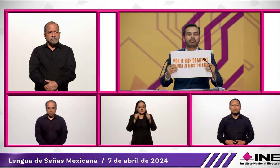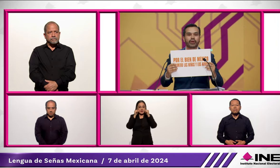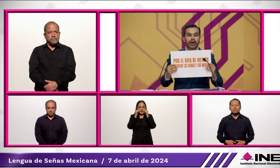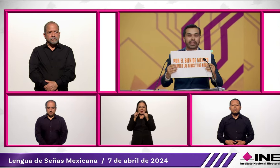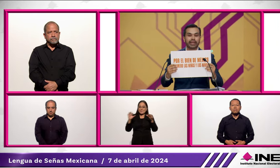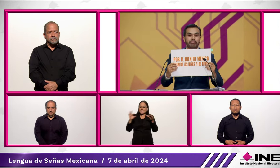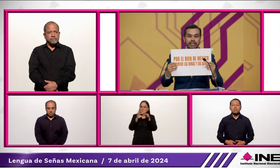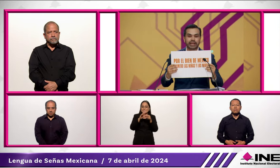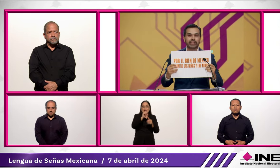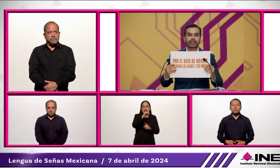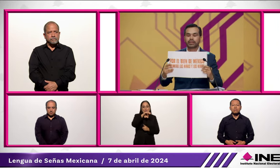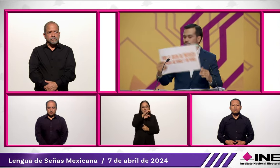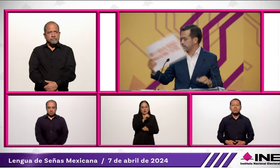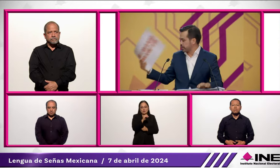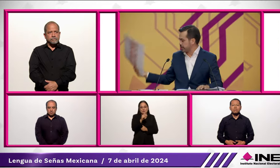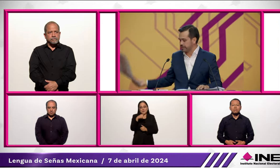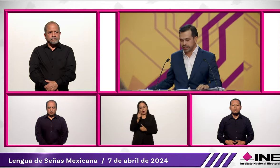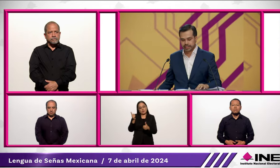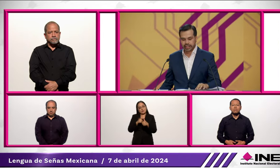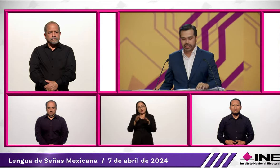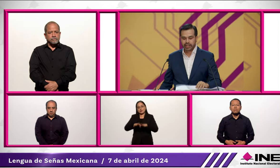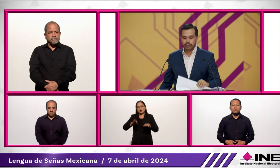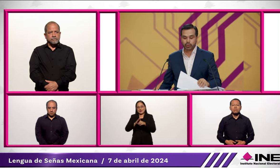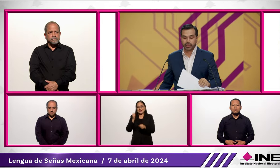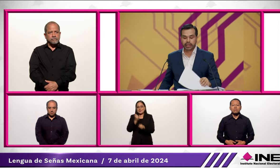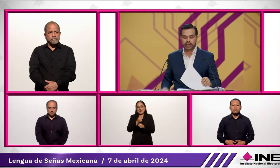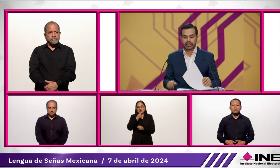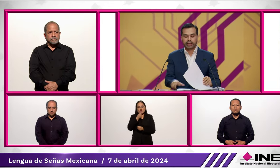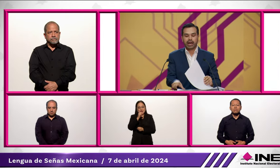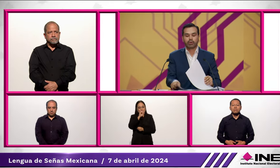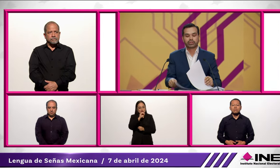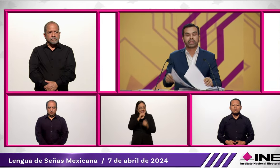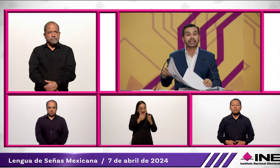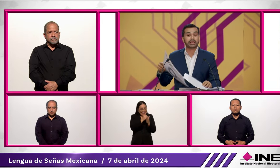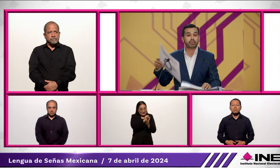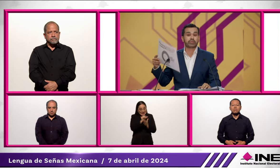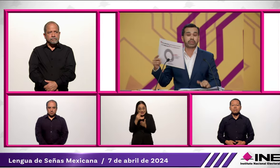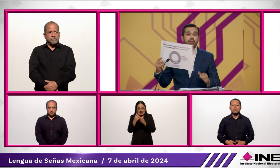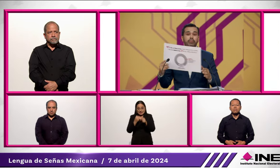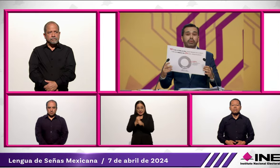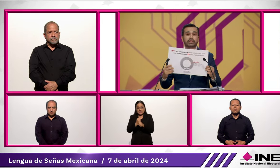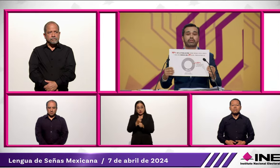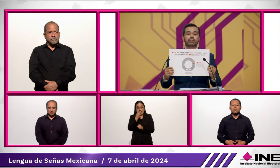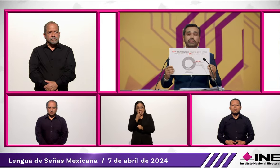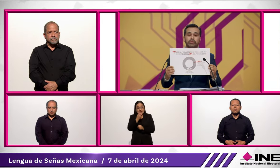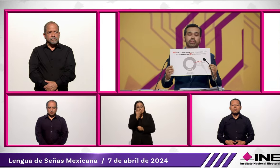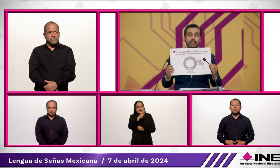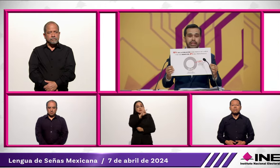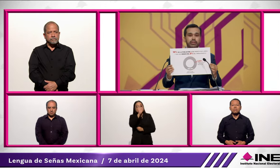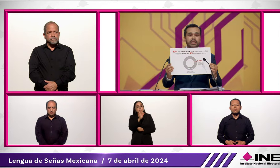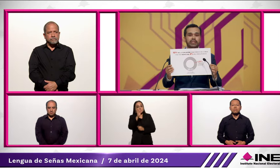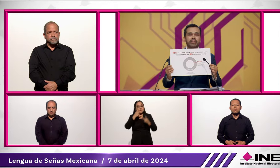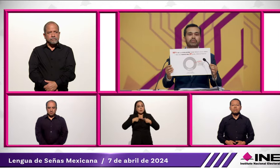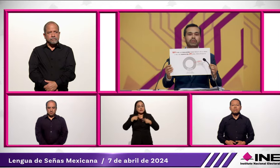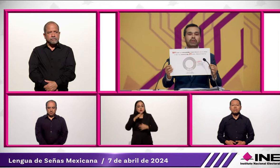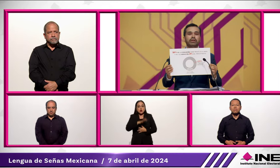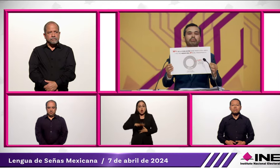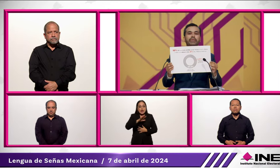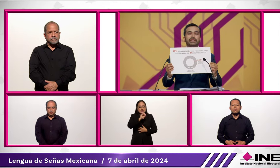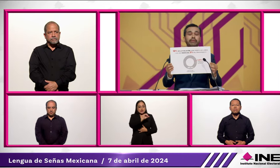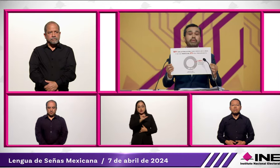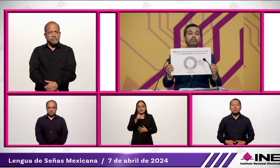presidente, pero hay que empezar con la primera infancia. Porque aunque son el 10% de la población, los niños entre 0 y 6